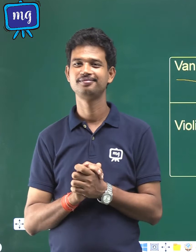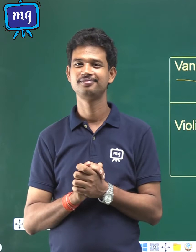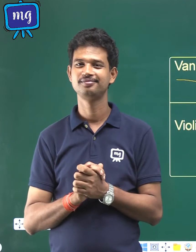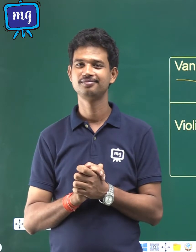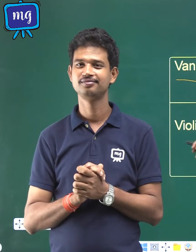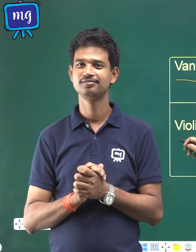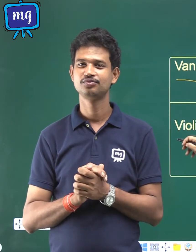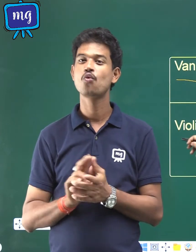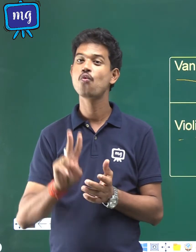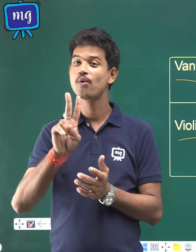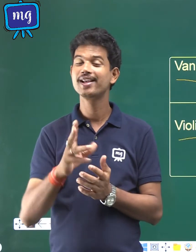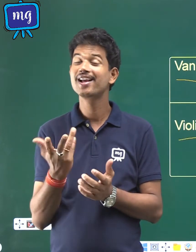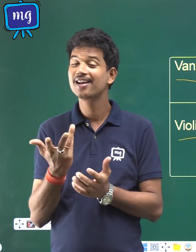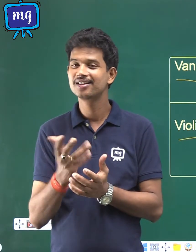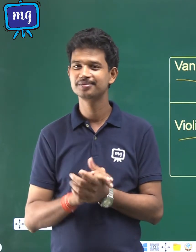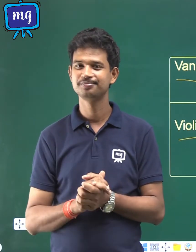V for